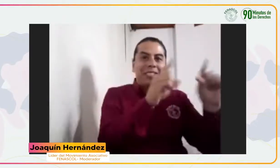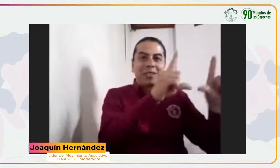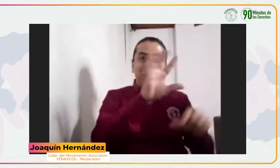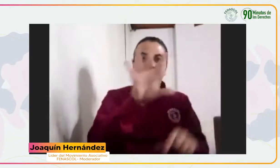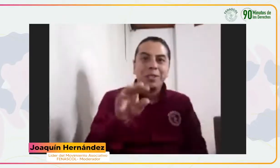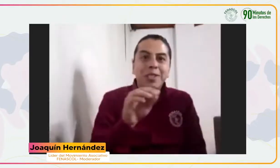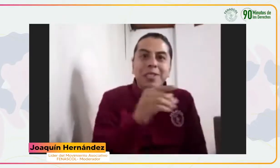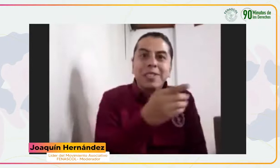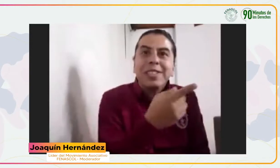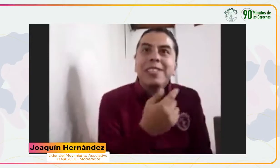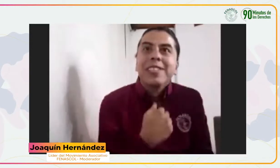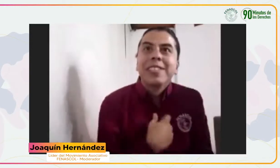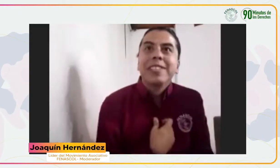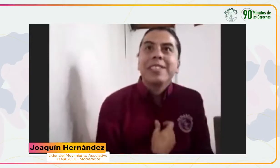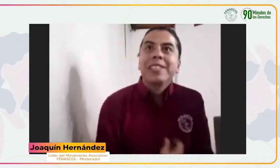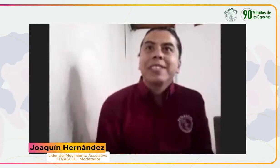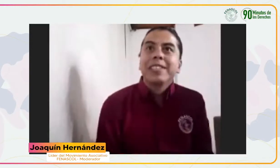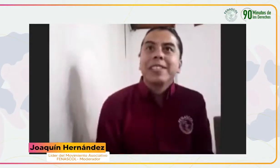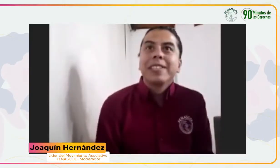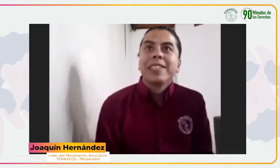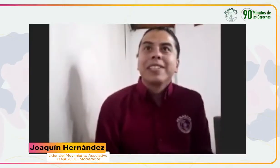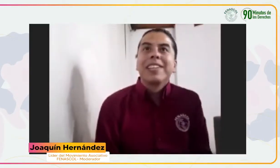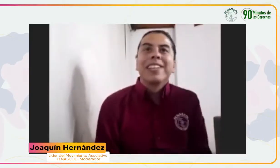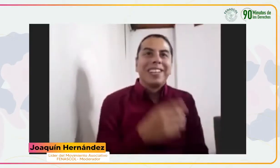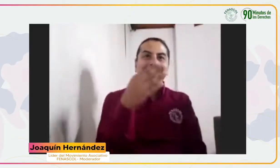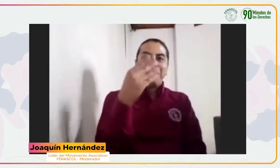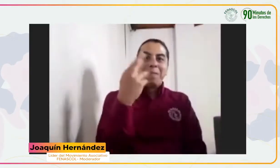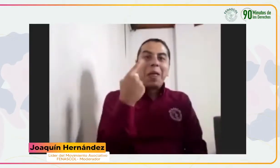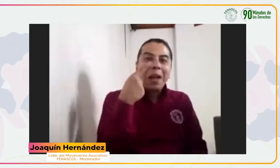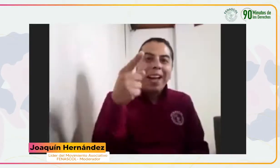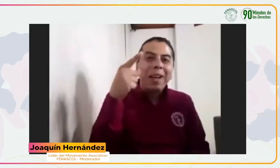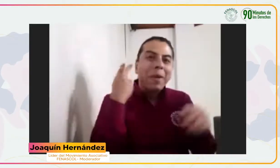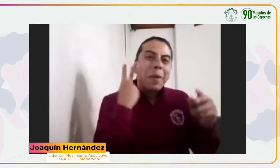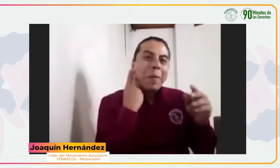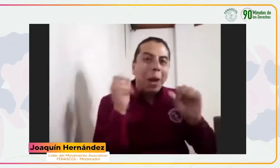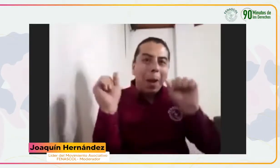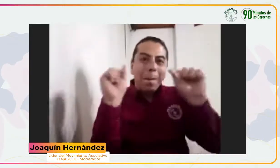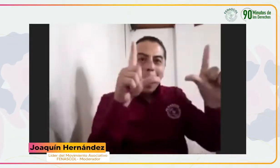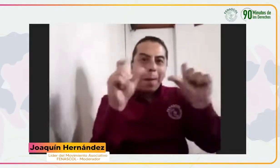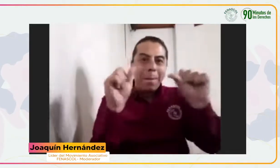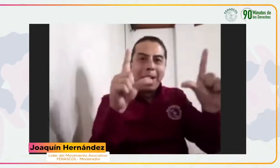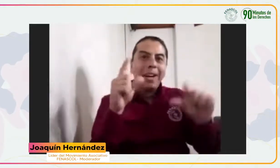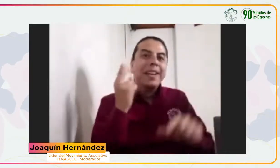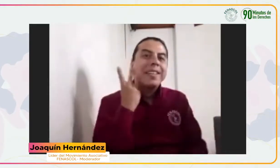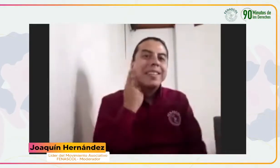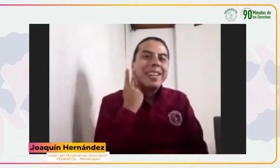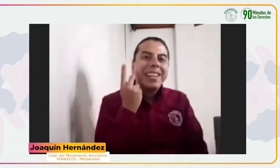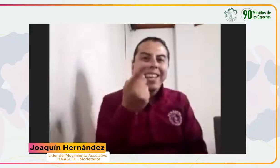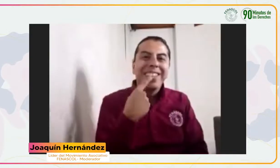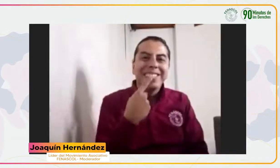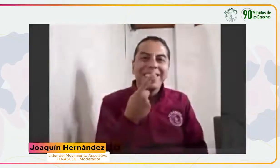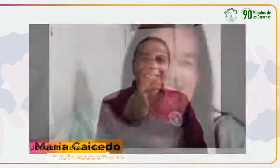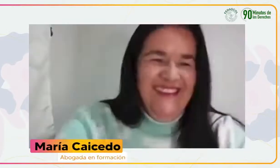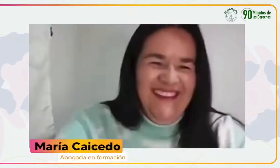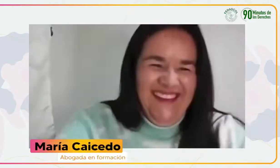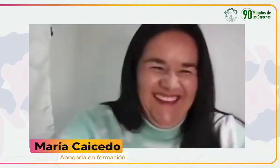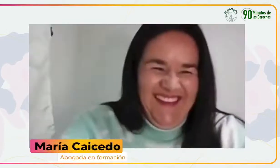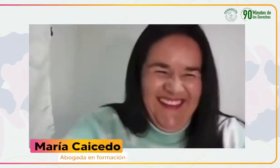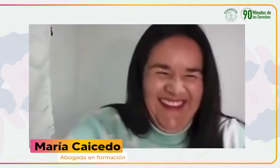eso que estabas mencionando. Creo que María Cristina ahorita está participando al respecto. Dame un momento, María Cristina, para que te podamos ver.